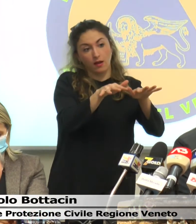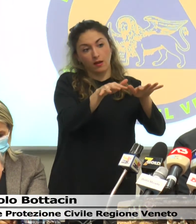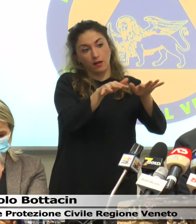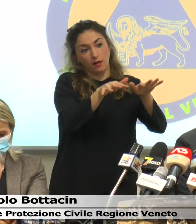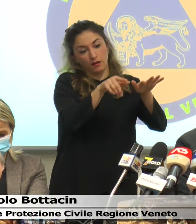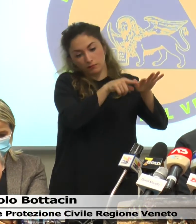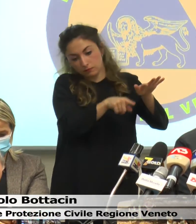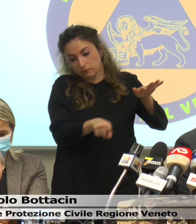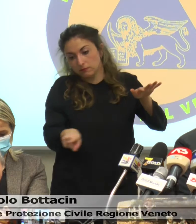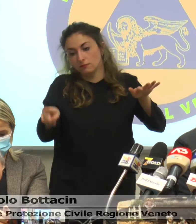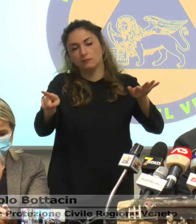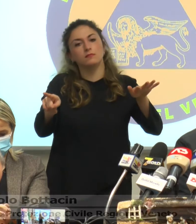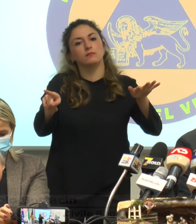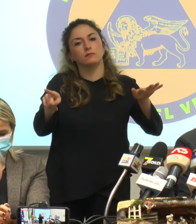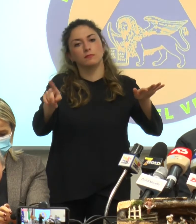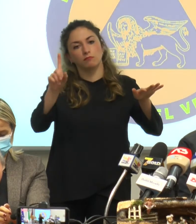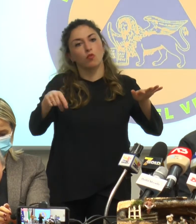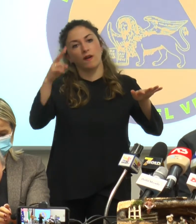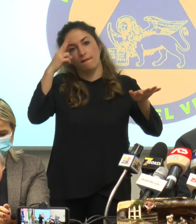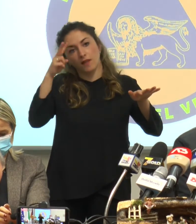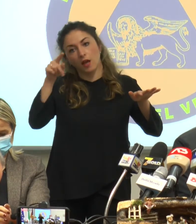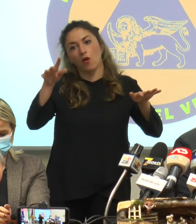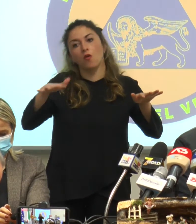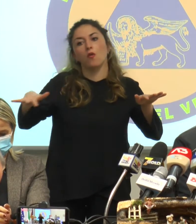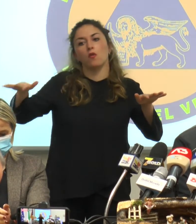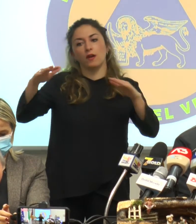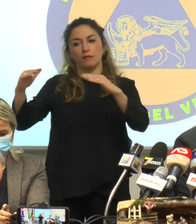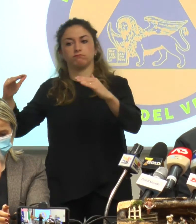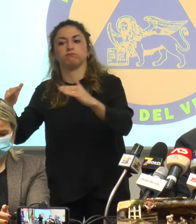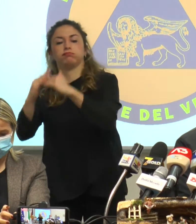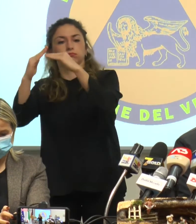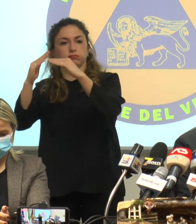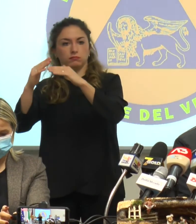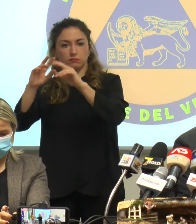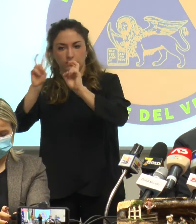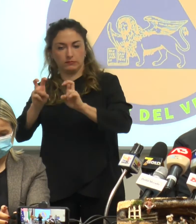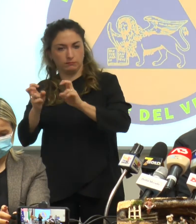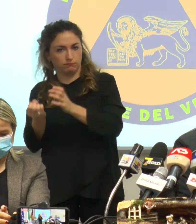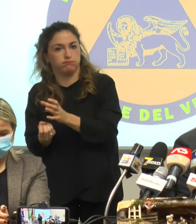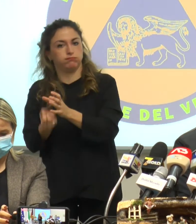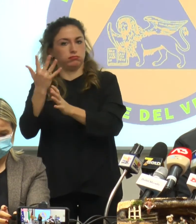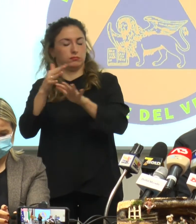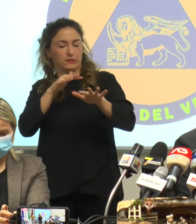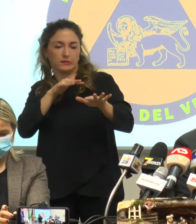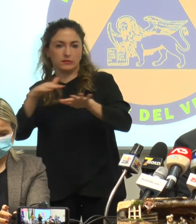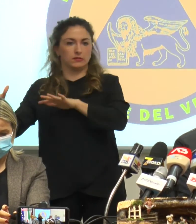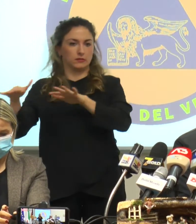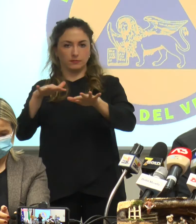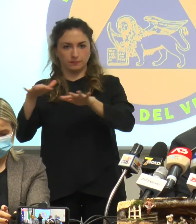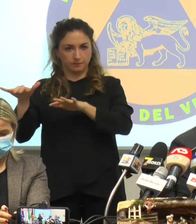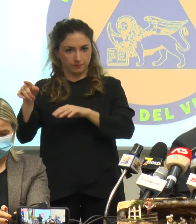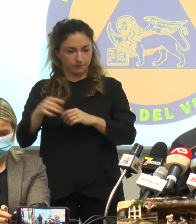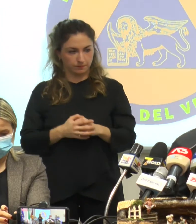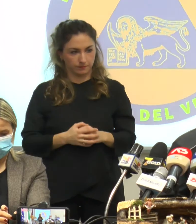fatto traboccare il vaso, innescando in un'altra faglia le scosse che si sono registrate